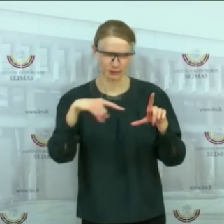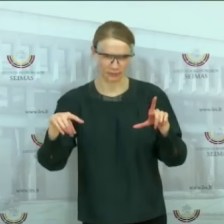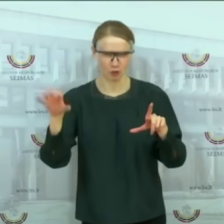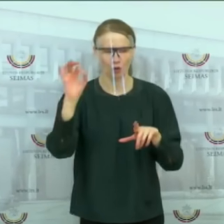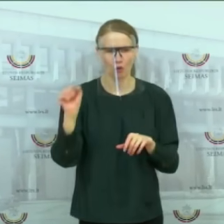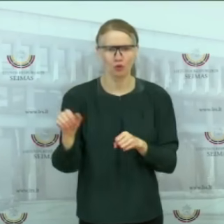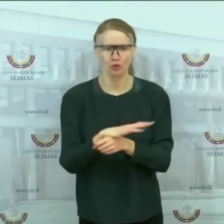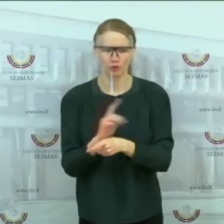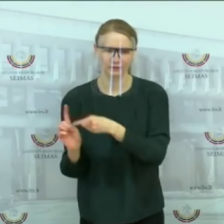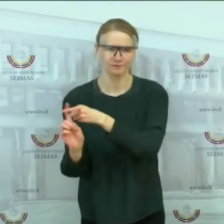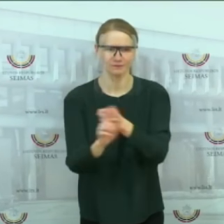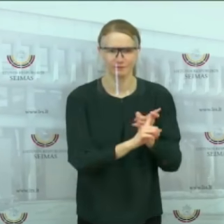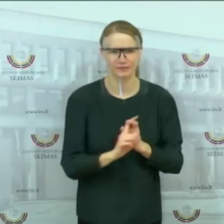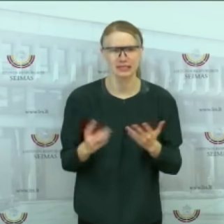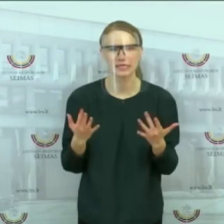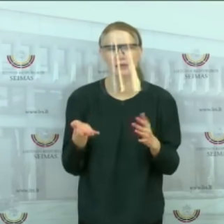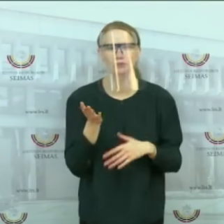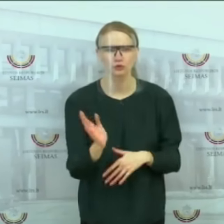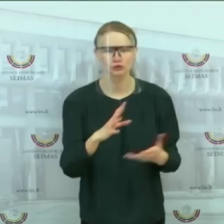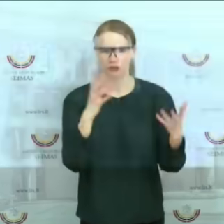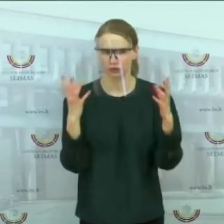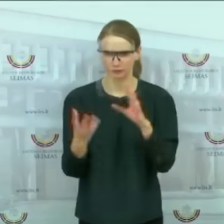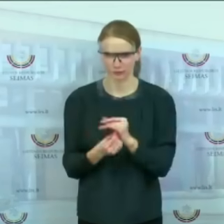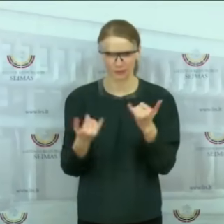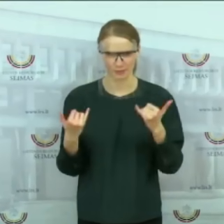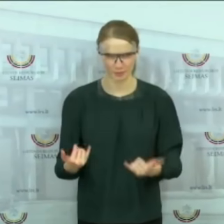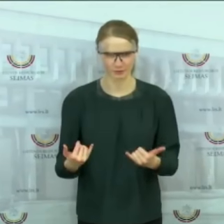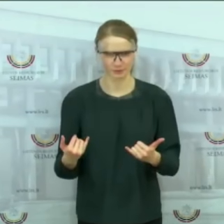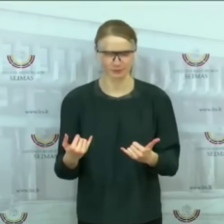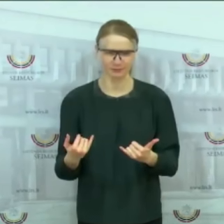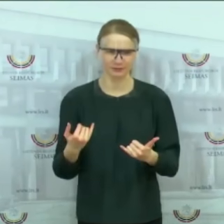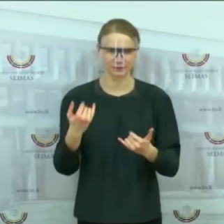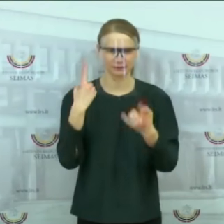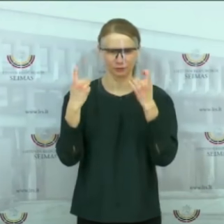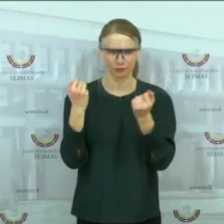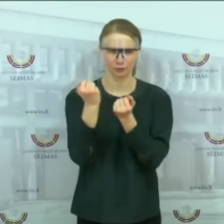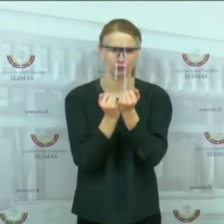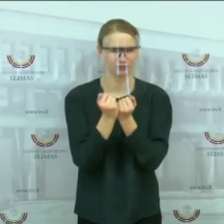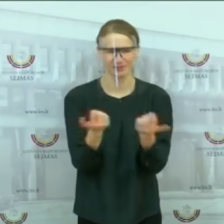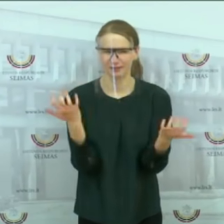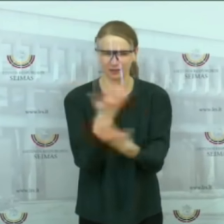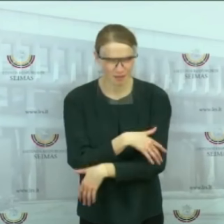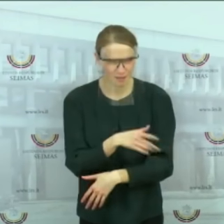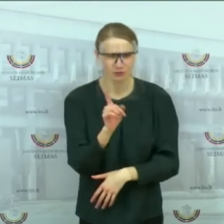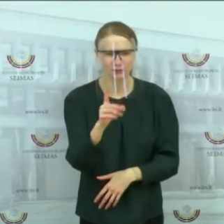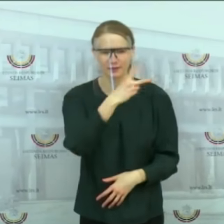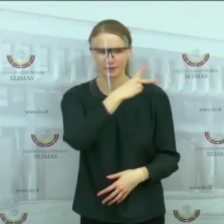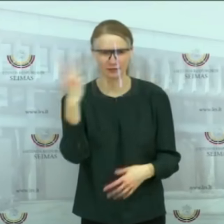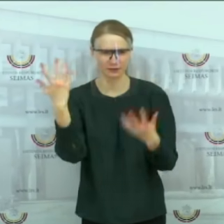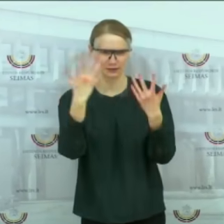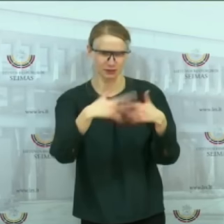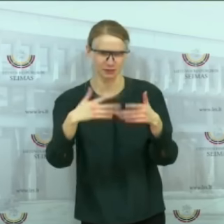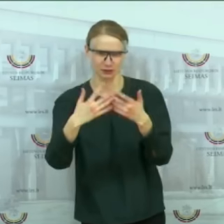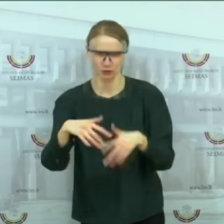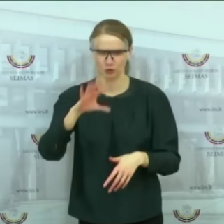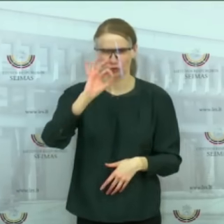užkrečiamumo vadinamas rodiklis. Vėlgi sakiau, nemačiau dar pačio pranešimo, bet jinai trumpai tik pasakė, kad Lietuvai yra suskaičiuotas